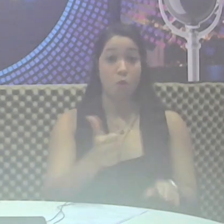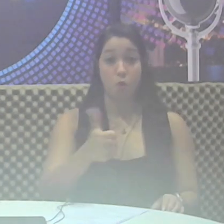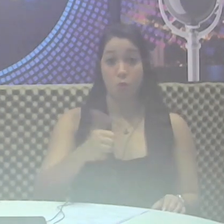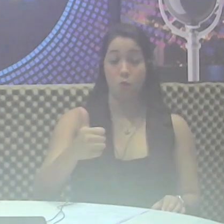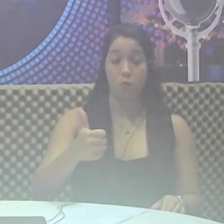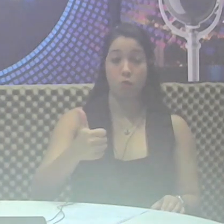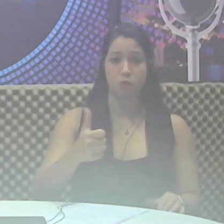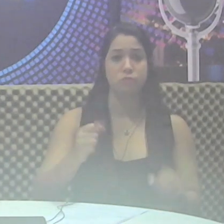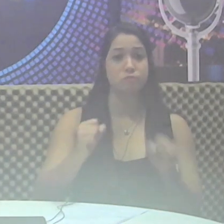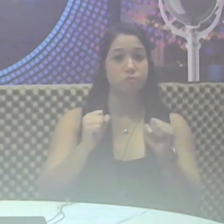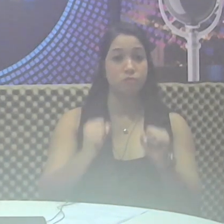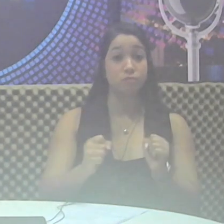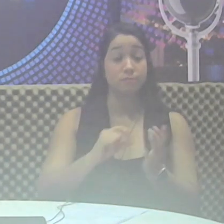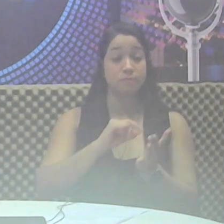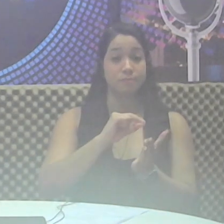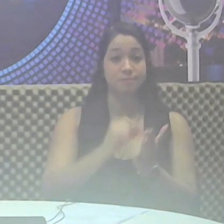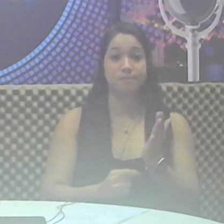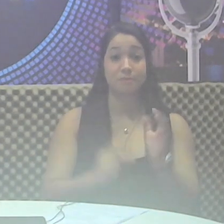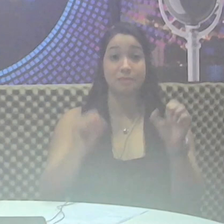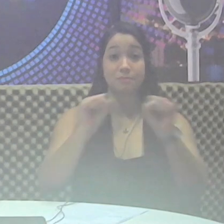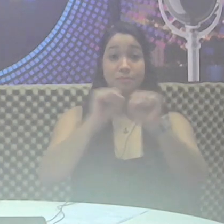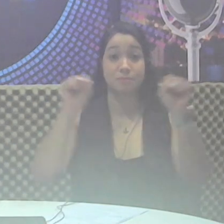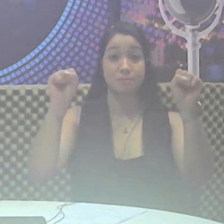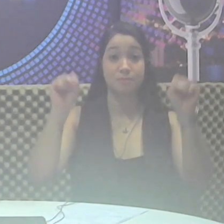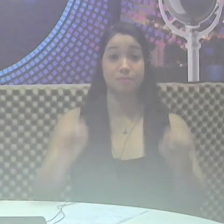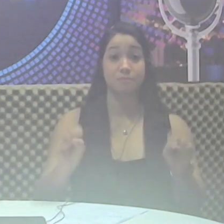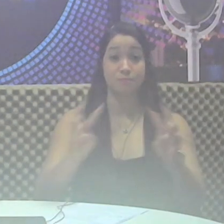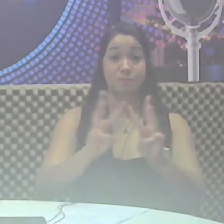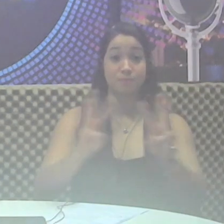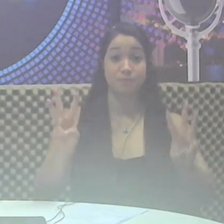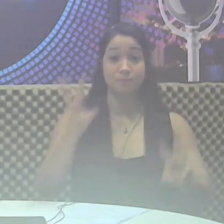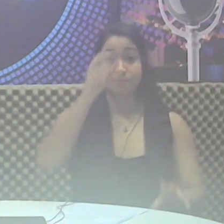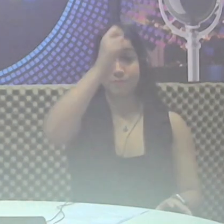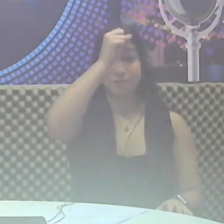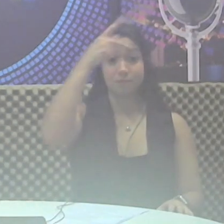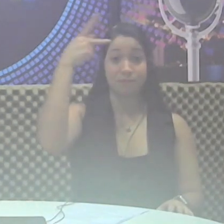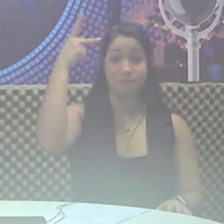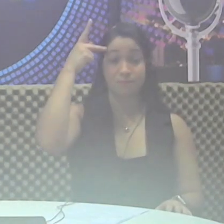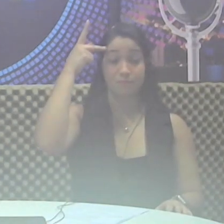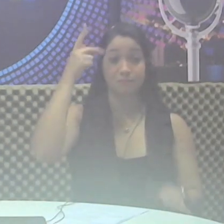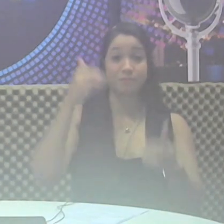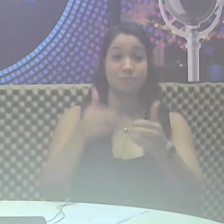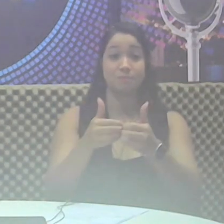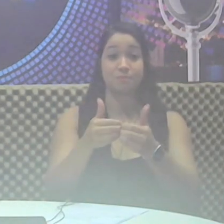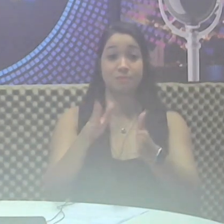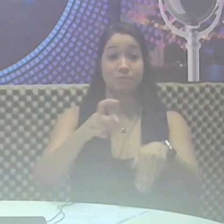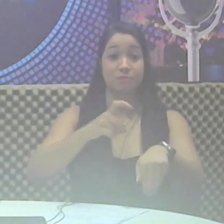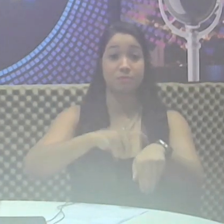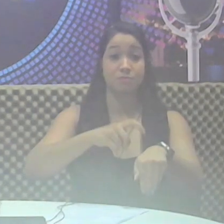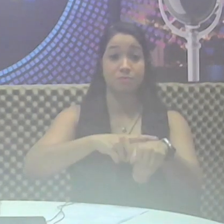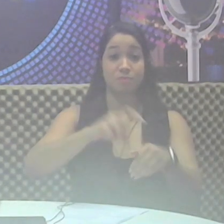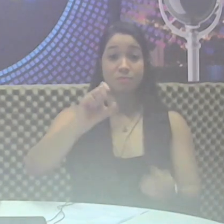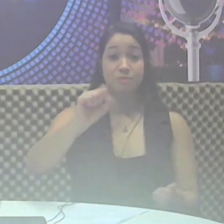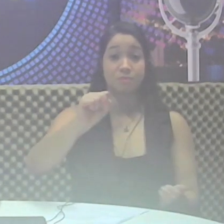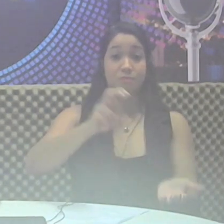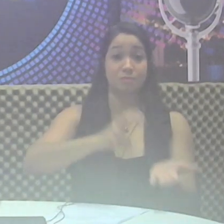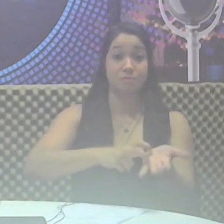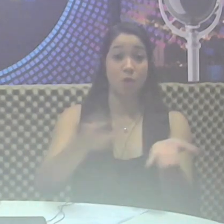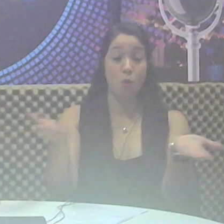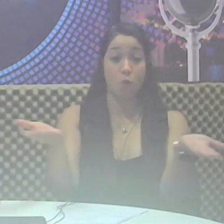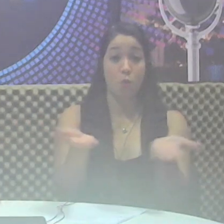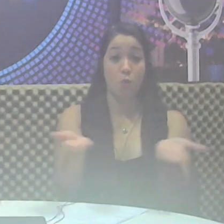poderão realizar o cadastro por meio de sistema no portal da Prefeitura, que foi aberto às 8 horas da manhã de